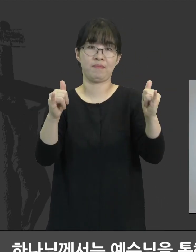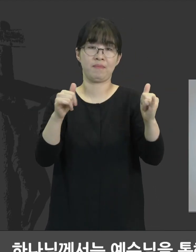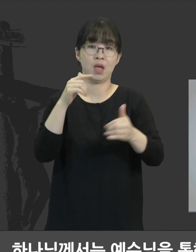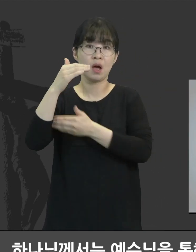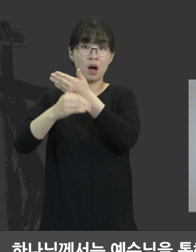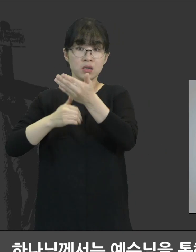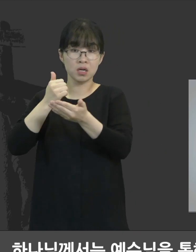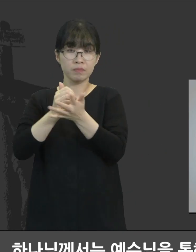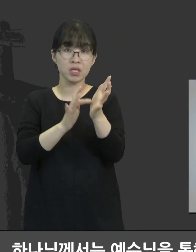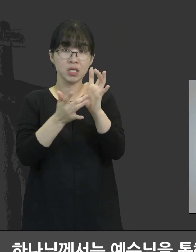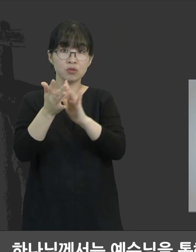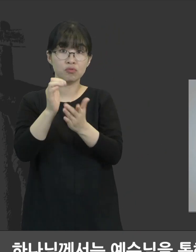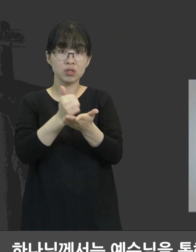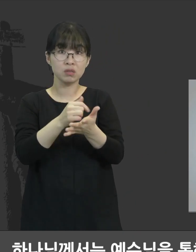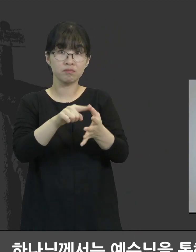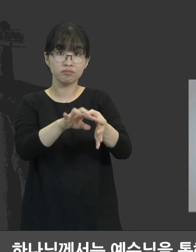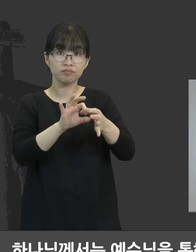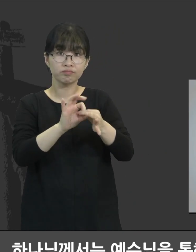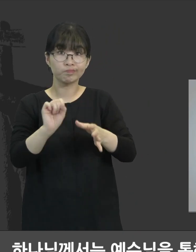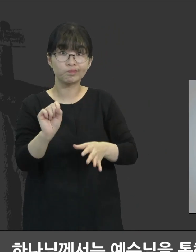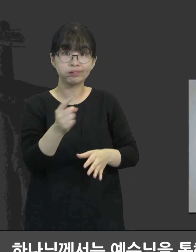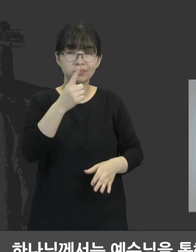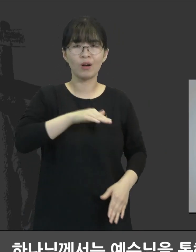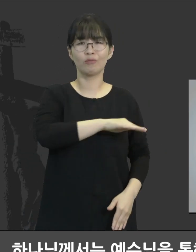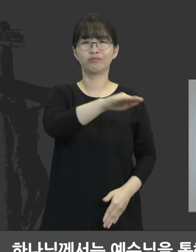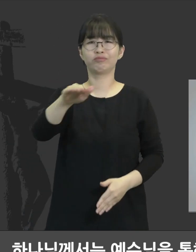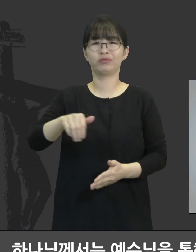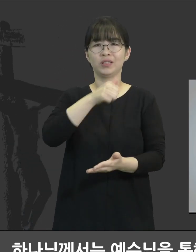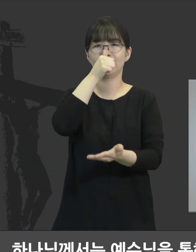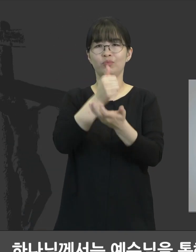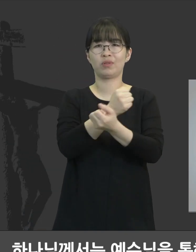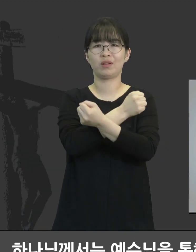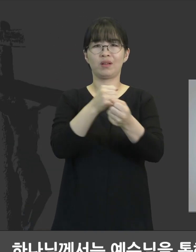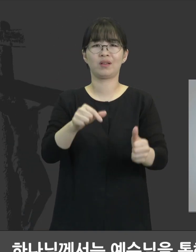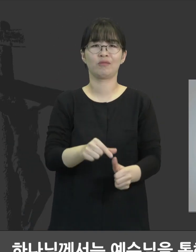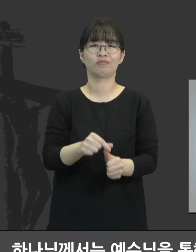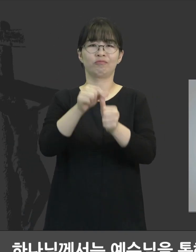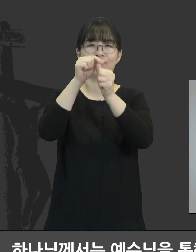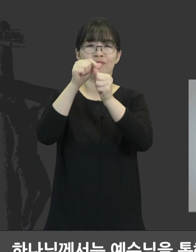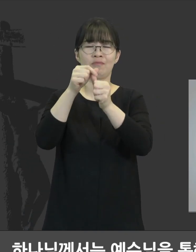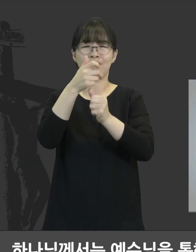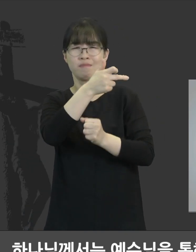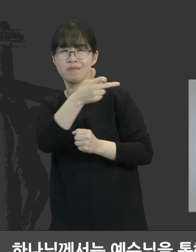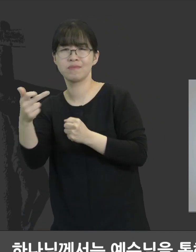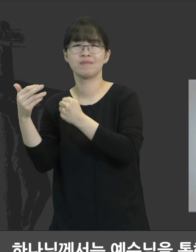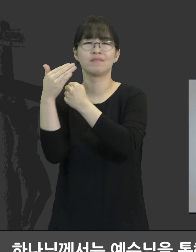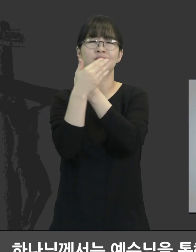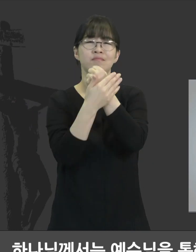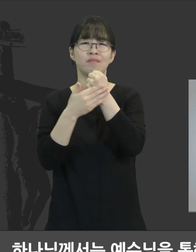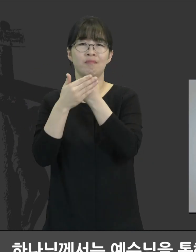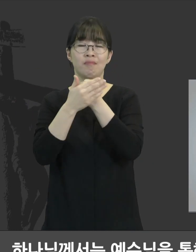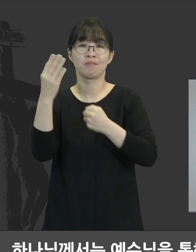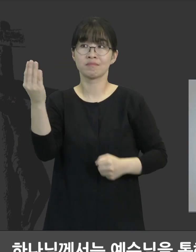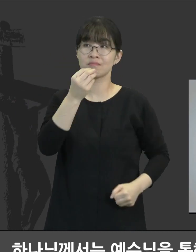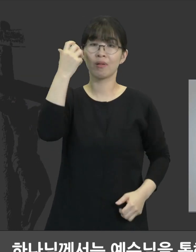하나님께서는 예수님을 통해 우리를 구원하시고 더 큰 은혜 가운데 성령으로 우리 마음을 새롭게